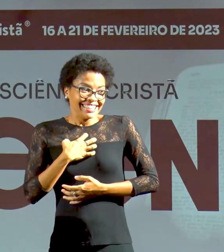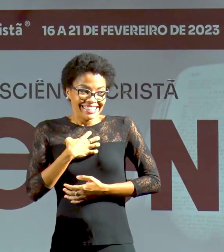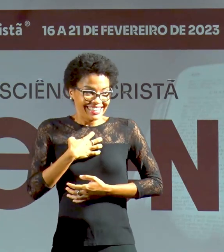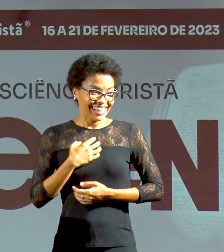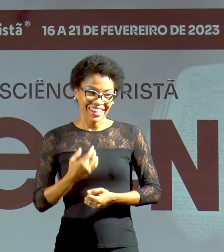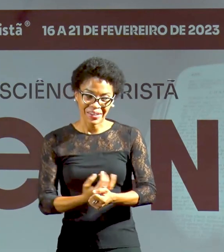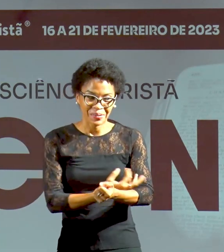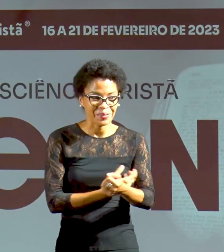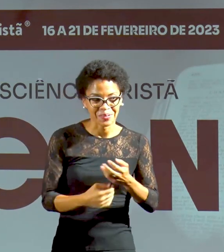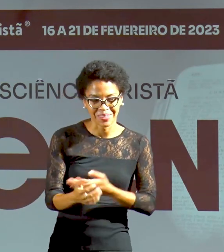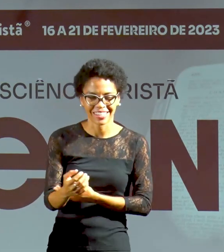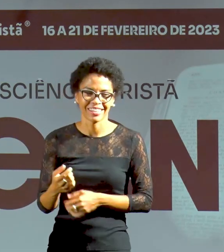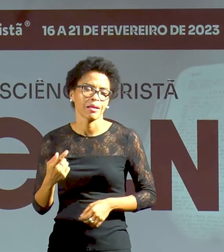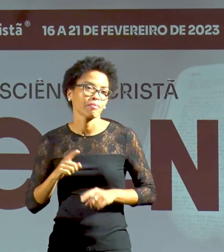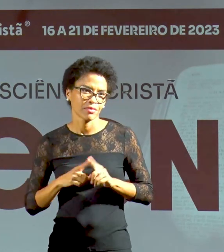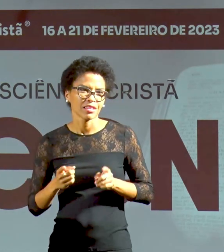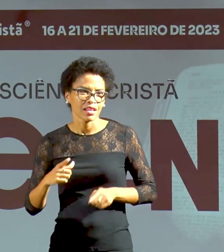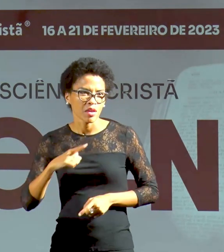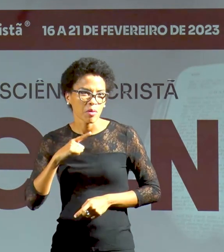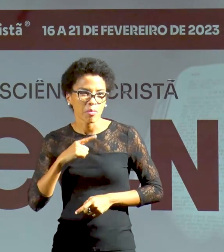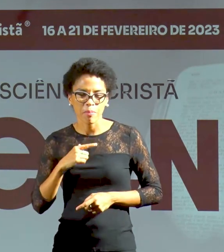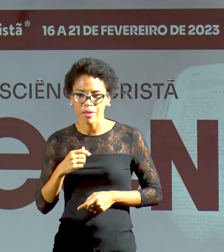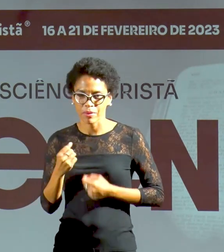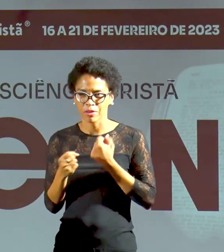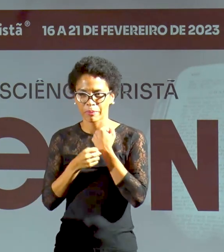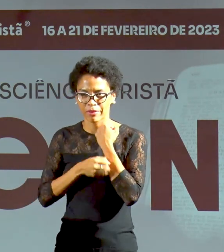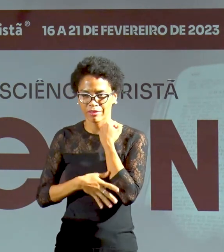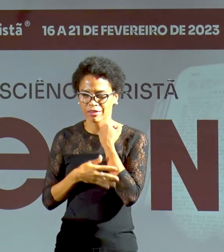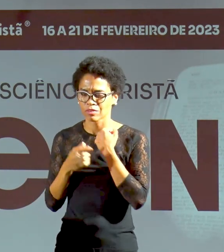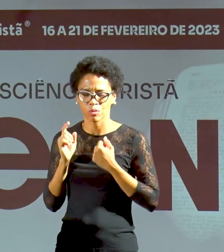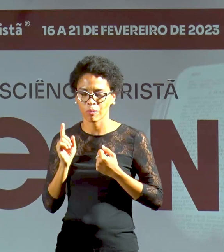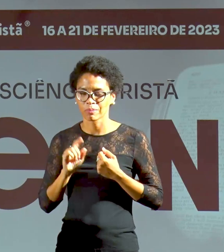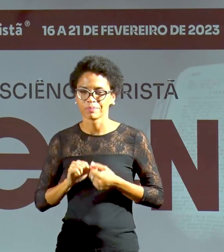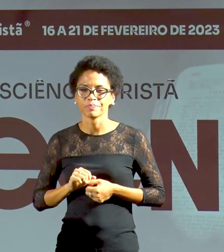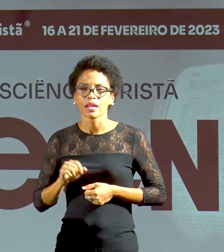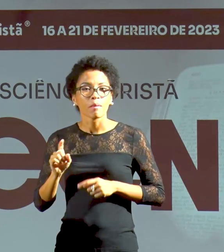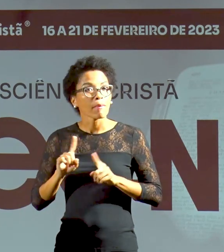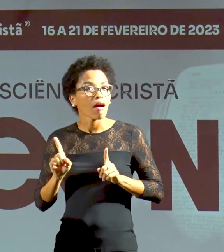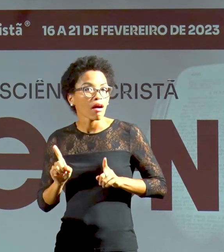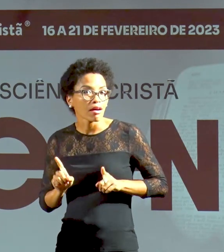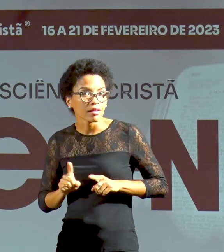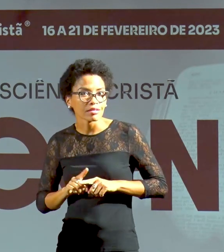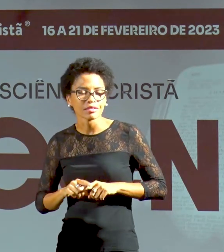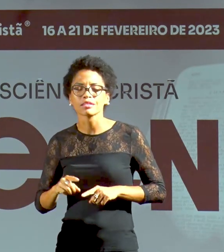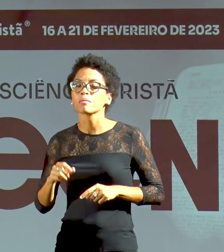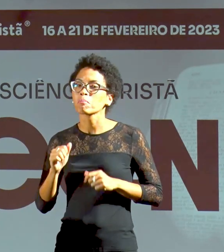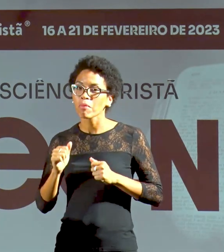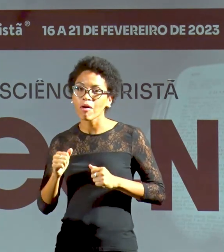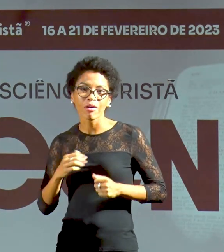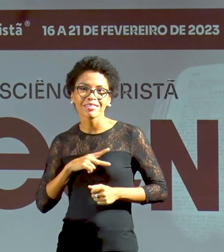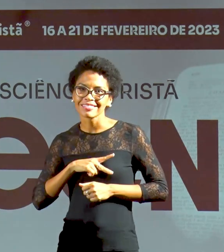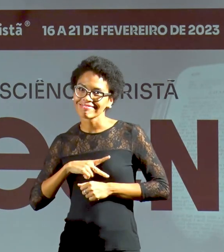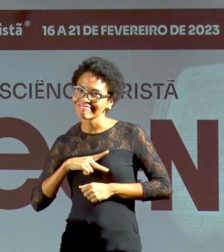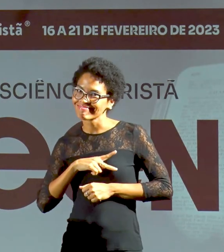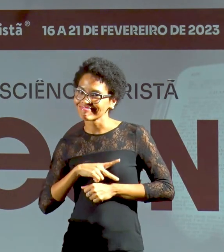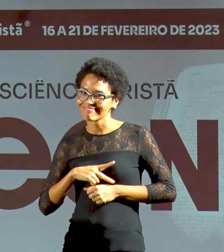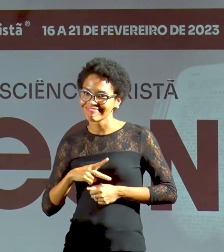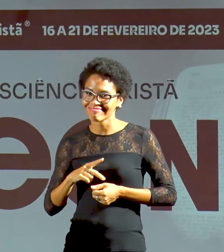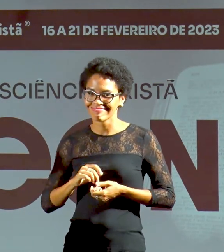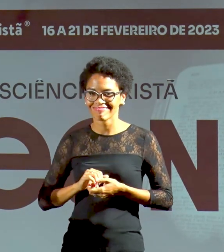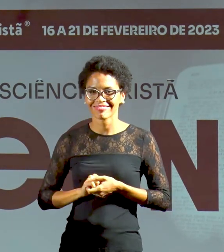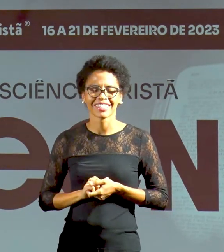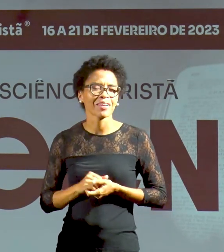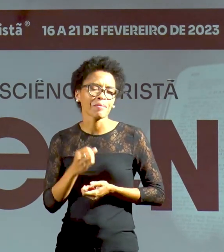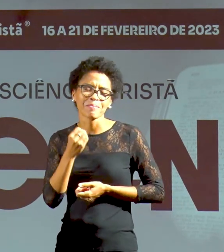resolve mas quando não resolve no banheiro é aquele friozinho na barriga de paixão e gente isso